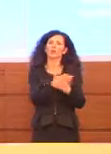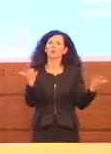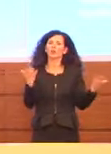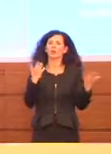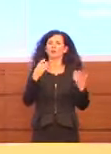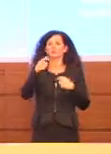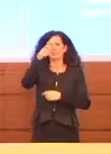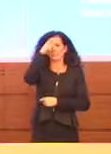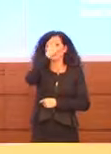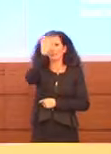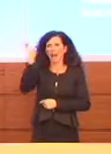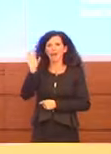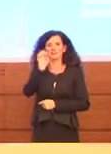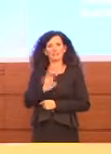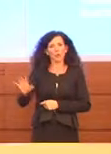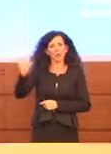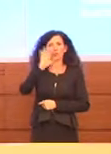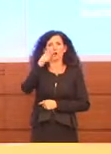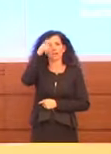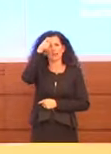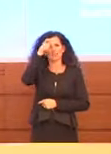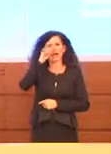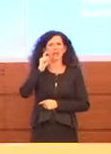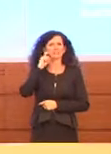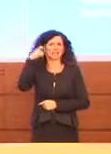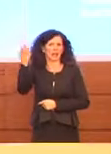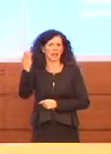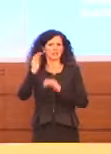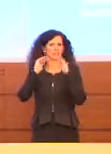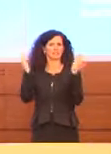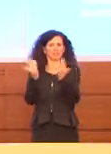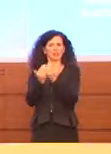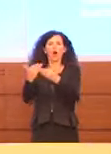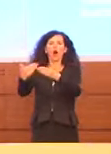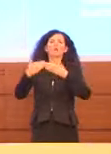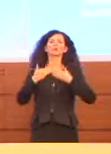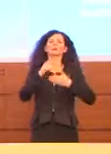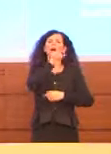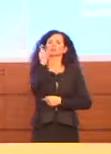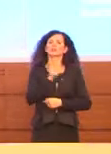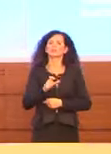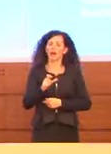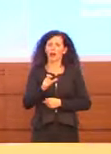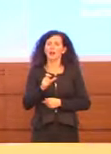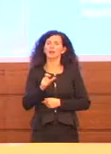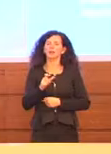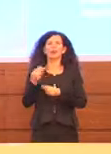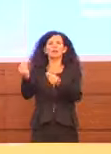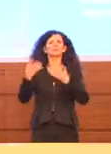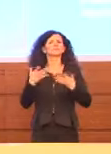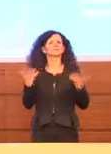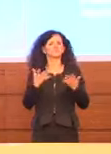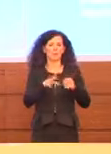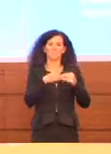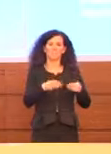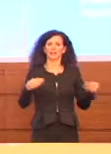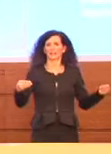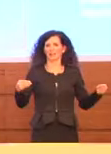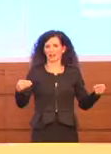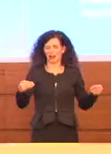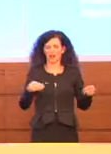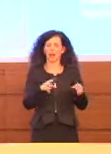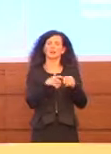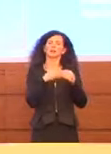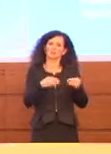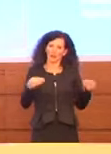che hanno aiutato il nostro paese con il supporto di materiali e con il